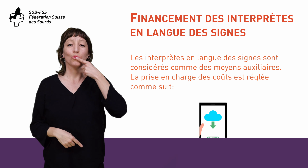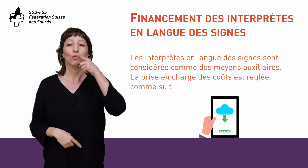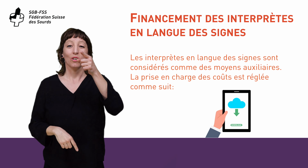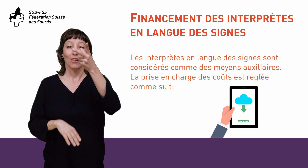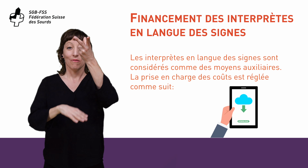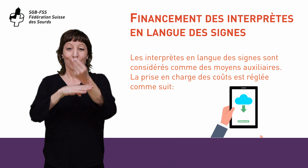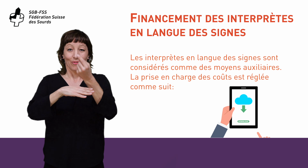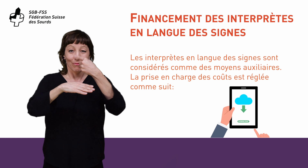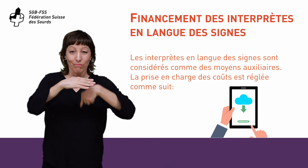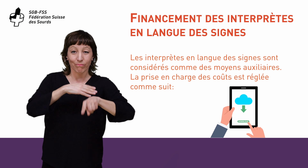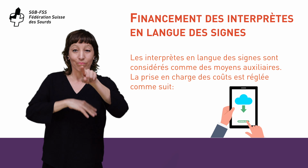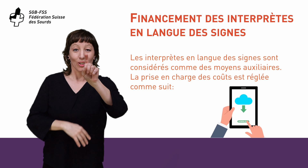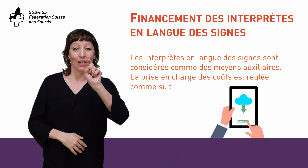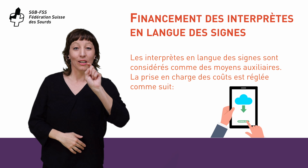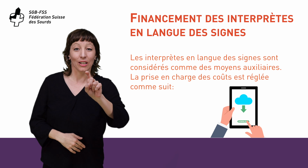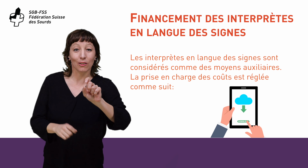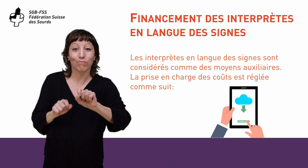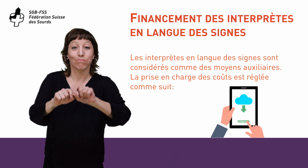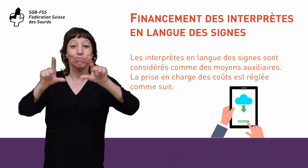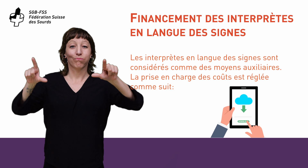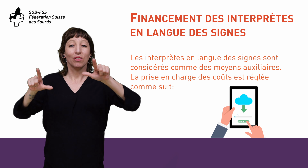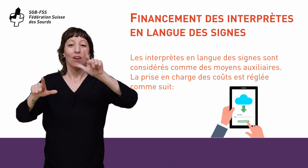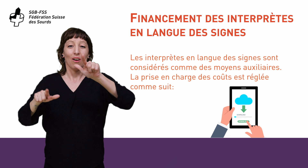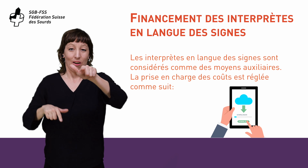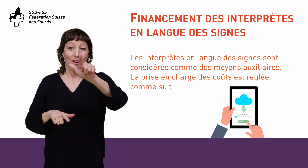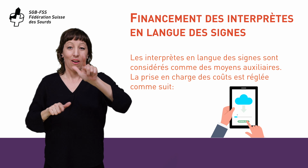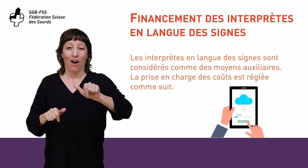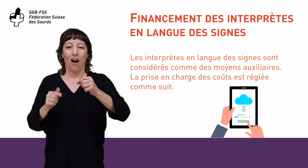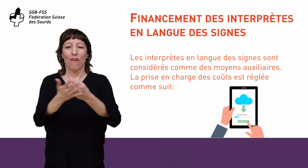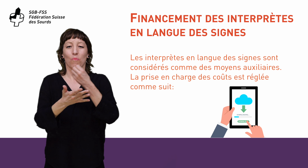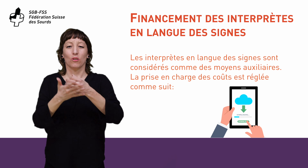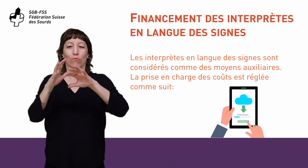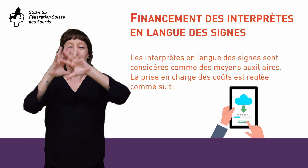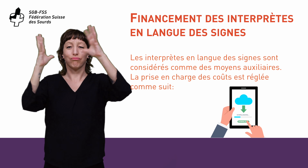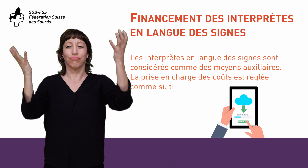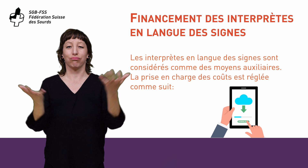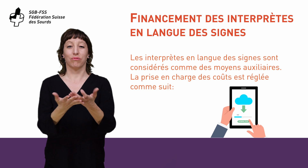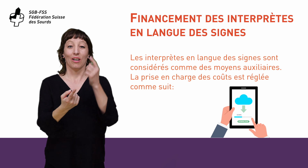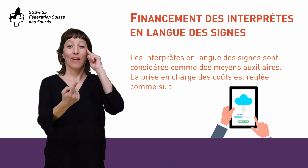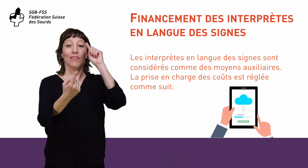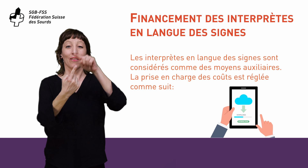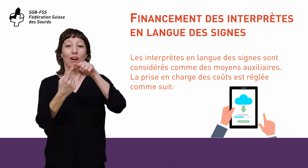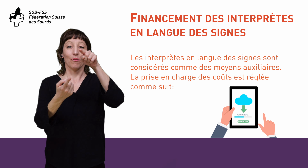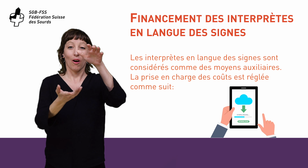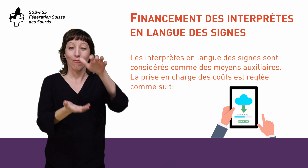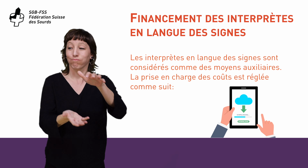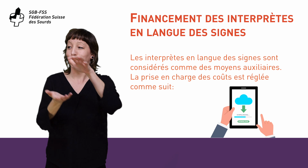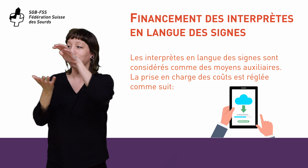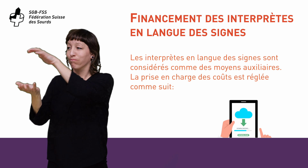site web de la Fédération suisse des sourds, tu trouveras des informations à ce sujet que tu pourras transmettre à